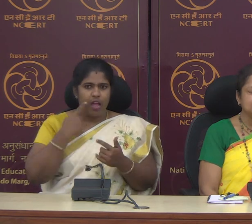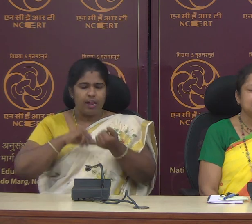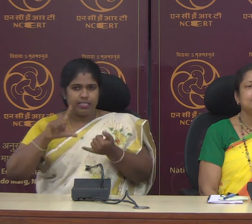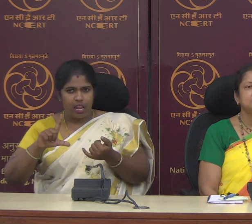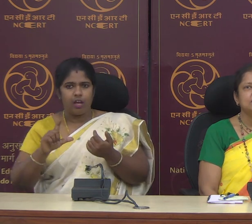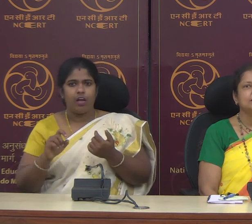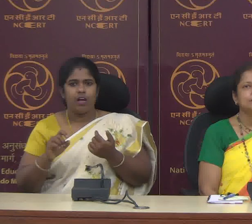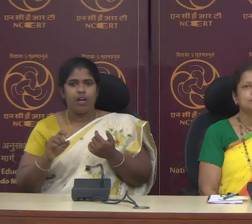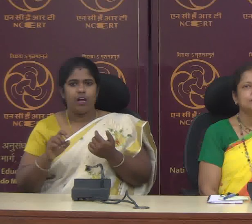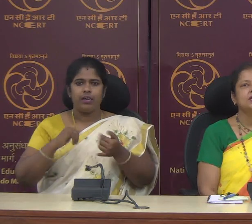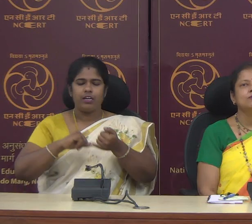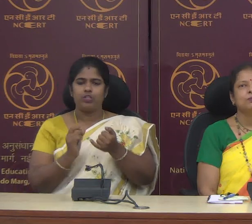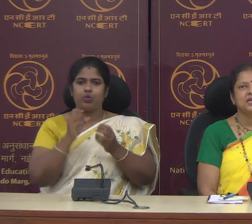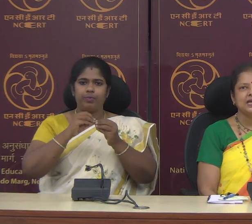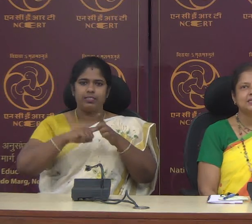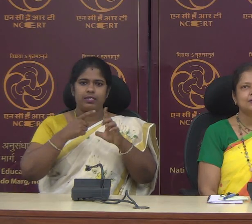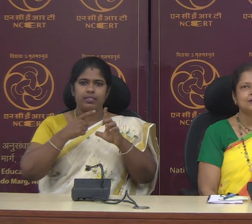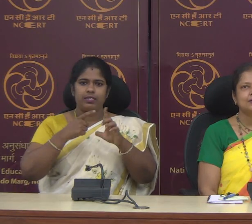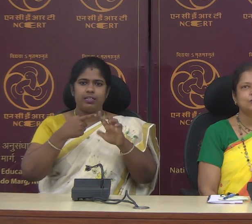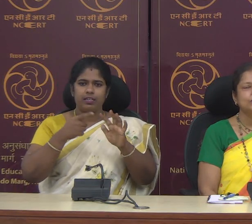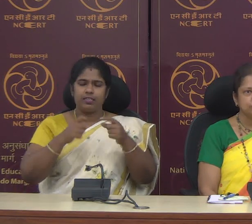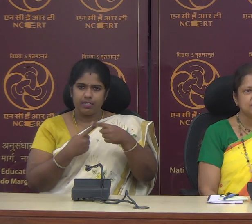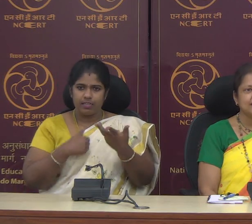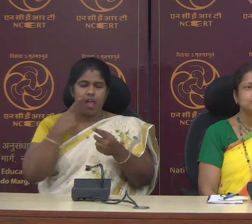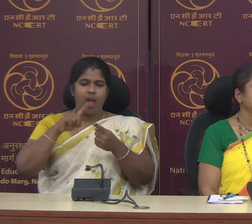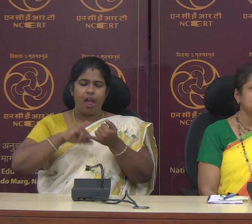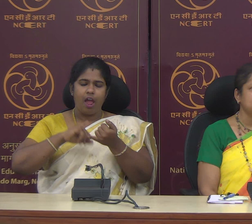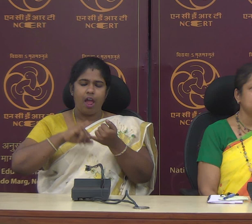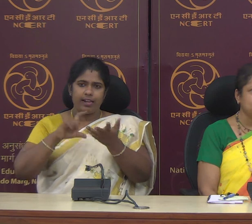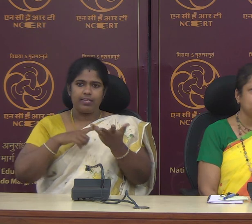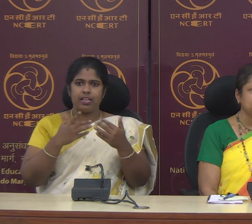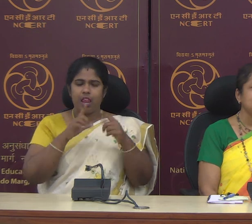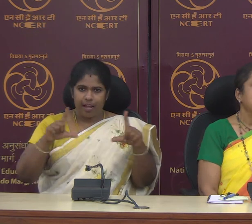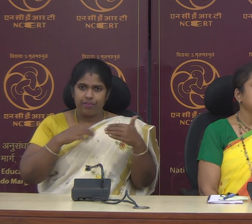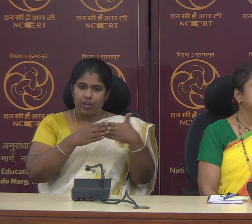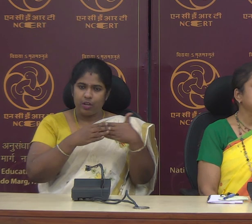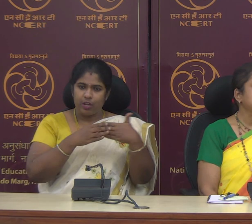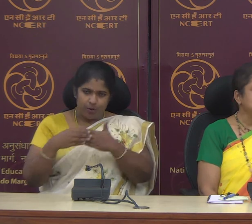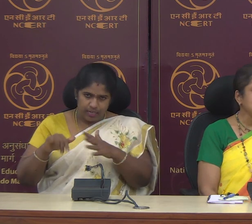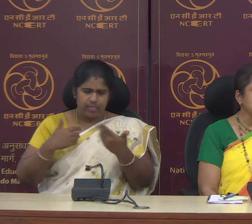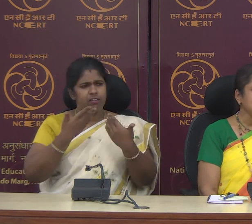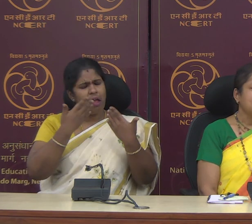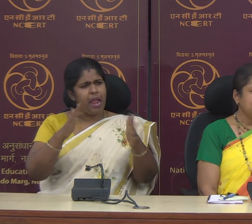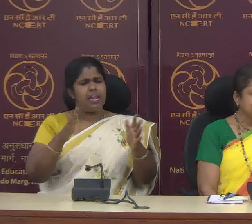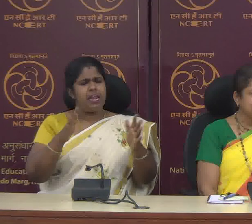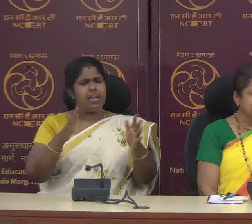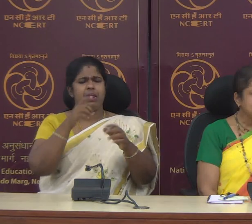सब्जेक्ट, NIOS ने तो एक सब्जेक्ट की फॉर्म में ही ISL को इंट्रोड्यूस किया है जो सबके लिए ओपन है, और जल्दी